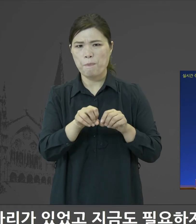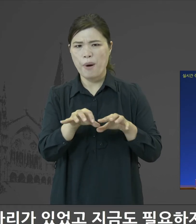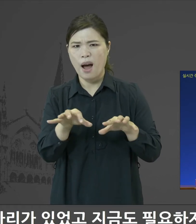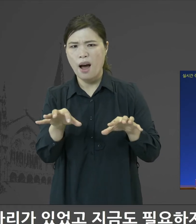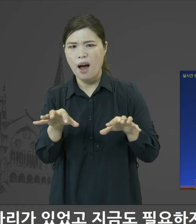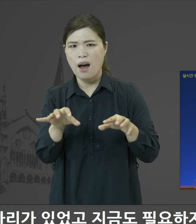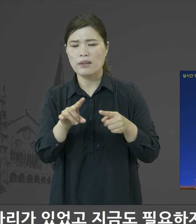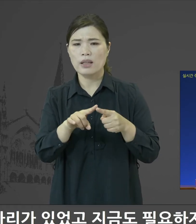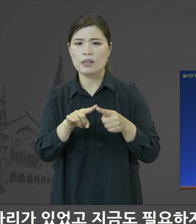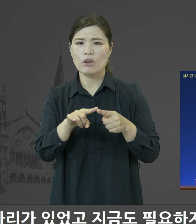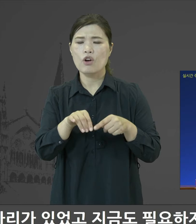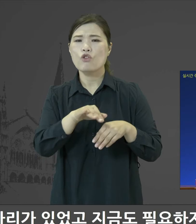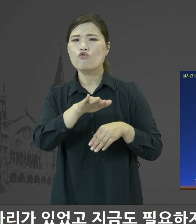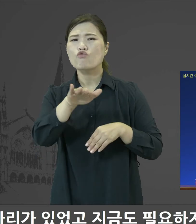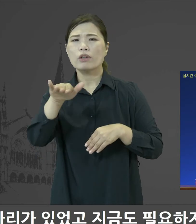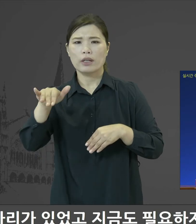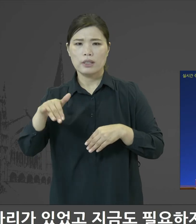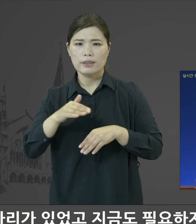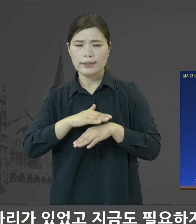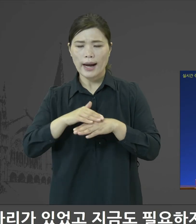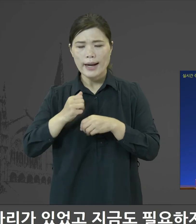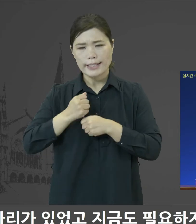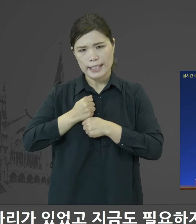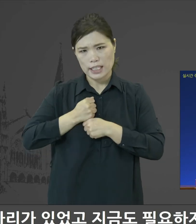이루냐에 있다고 믿습니다.